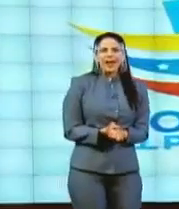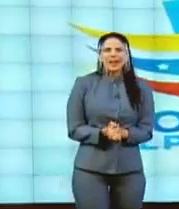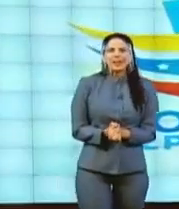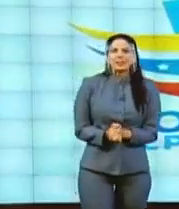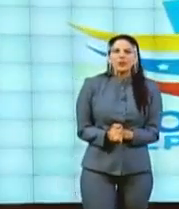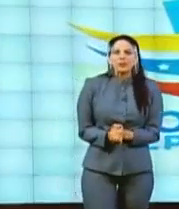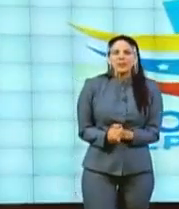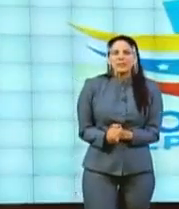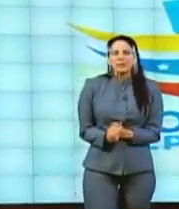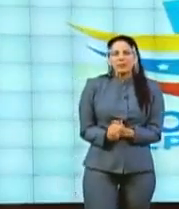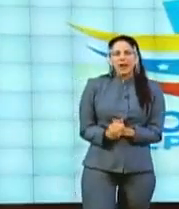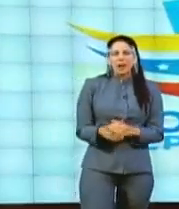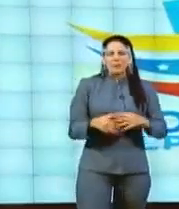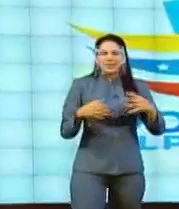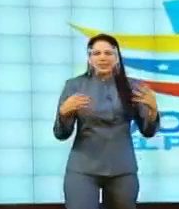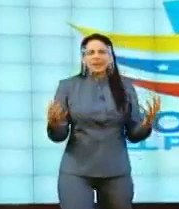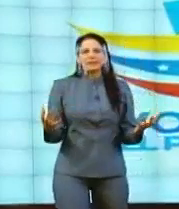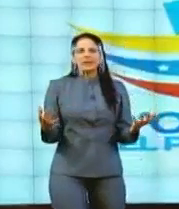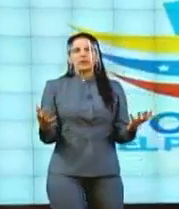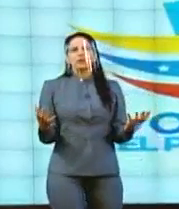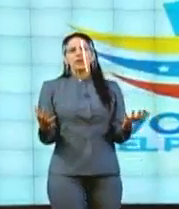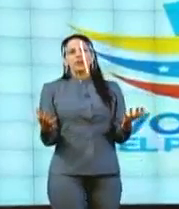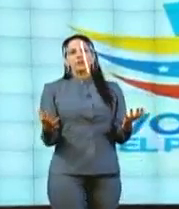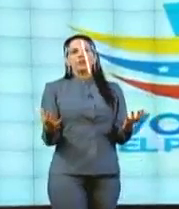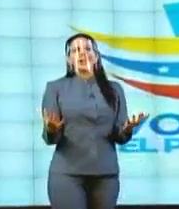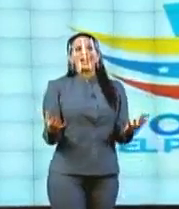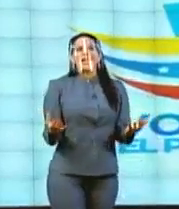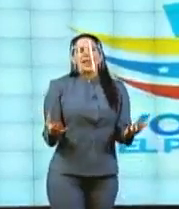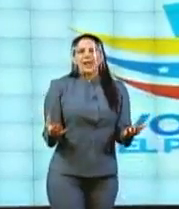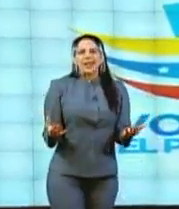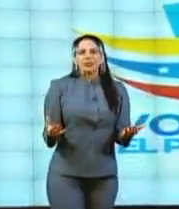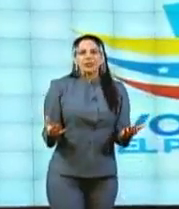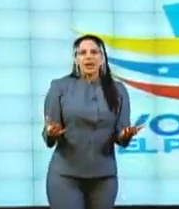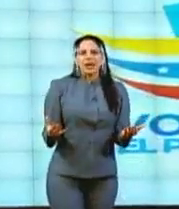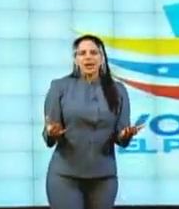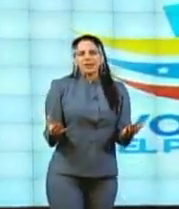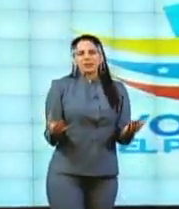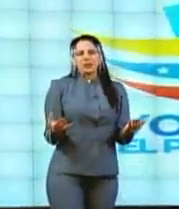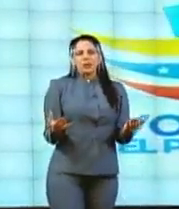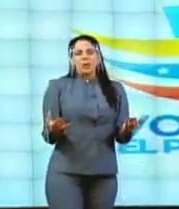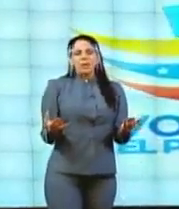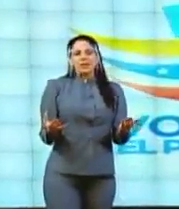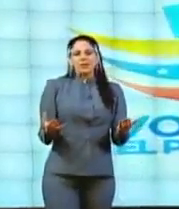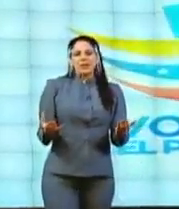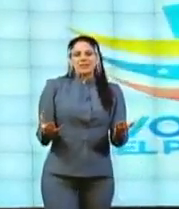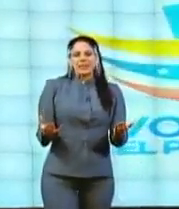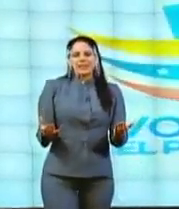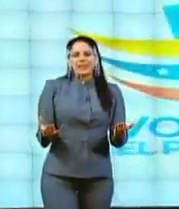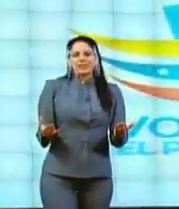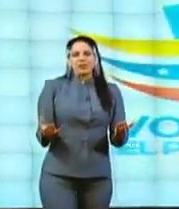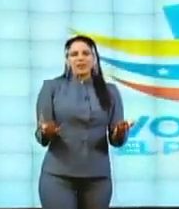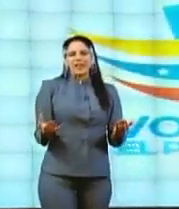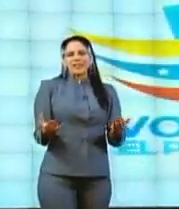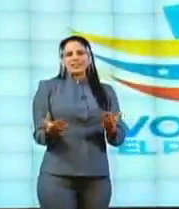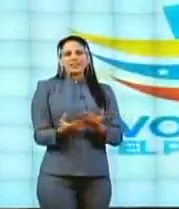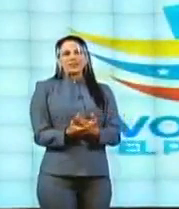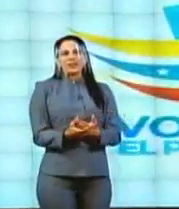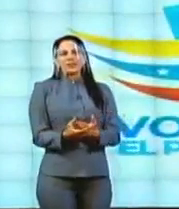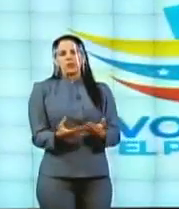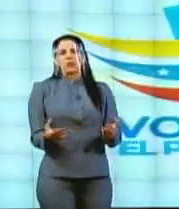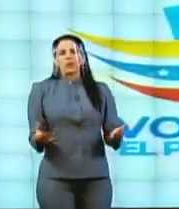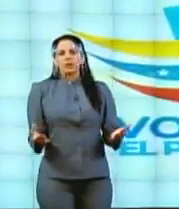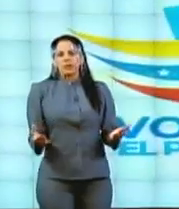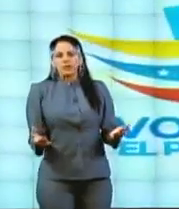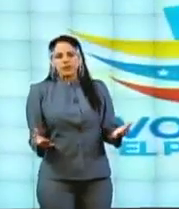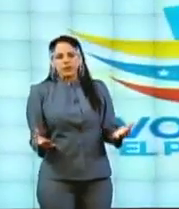Televisión, al rector principal, al presidente del Consejo Nacional Electoral, al rector Pedro Calzadilla. Rector, agradecido